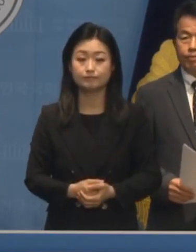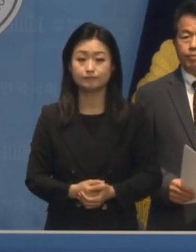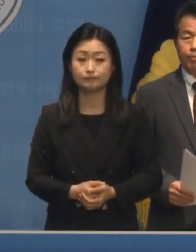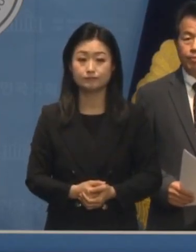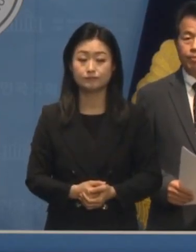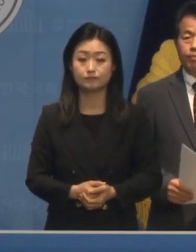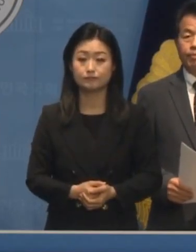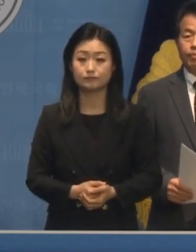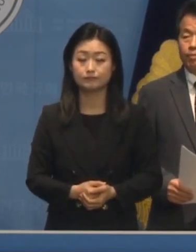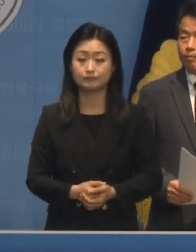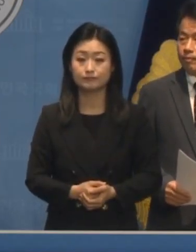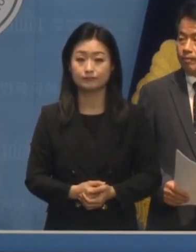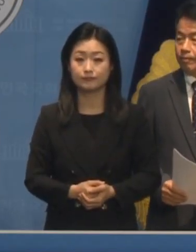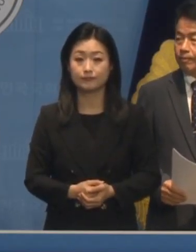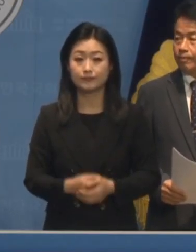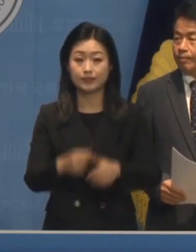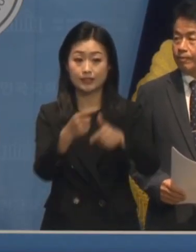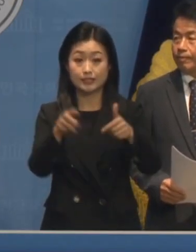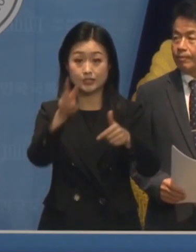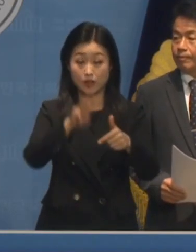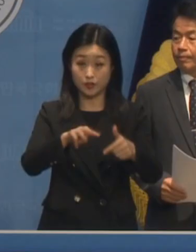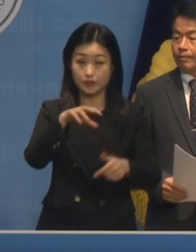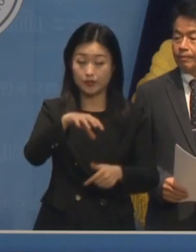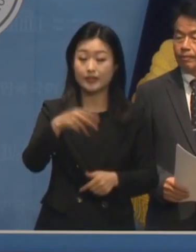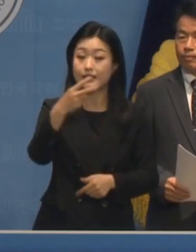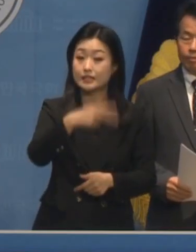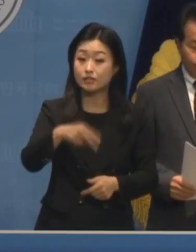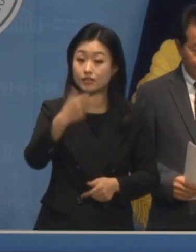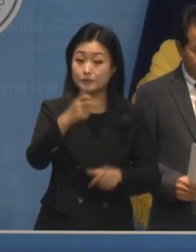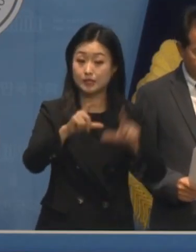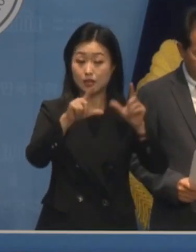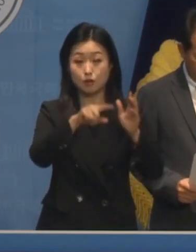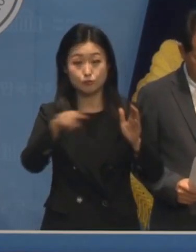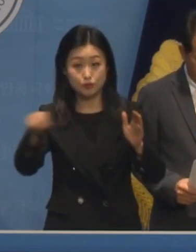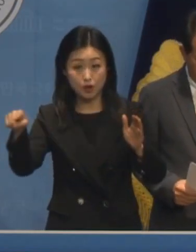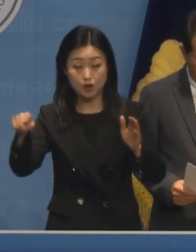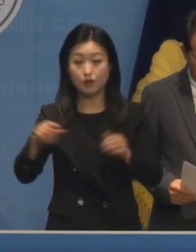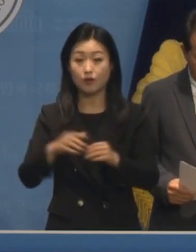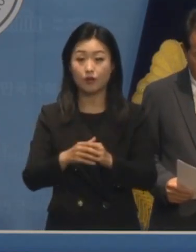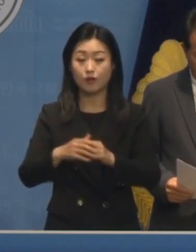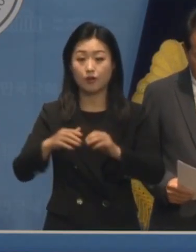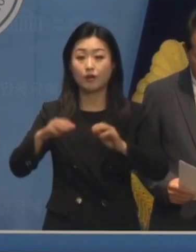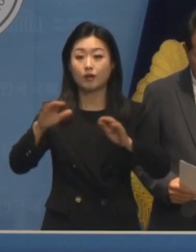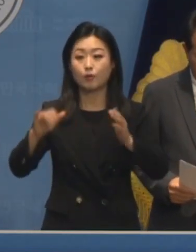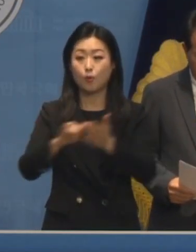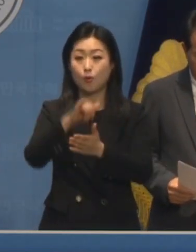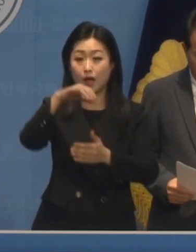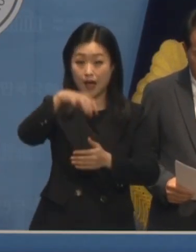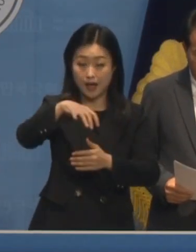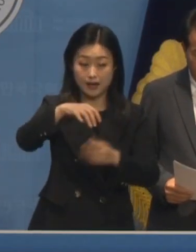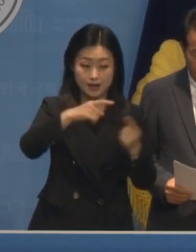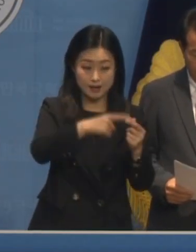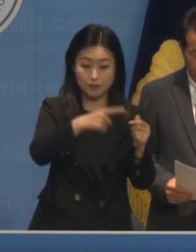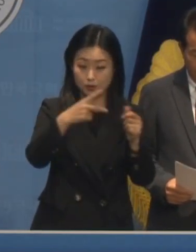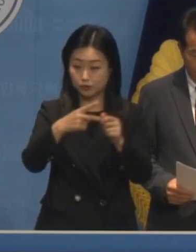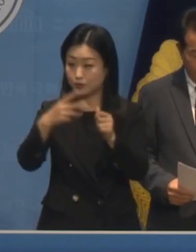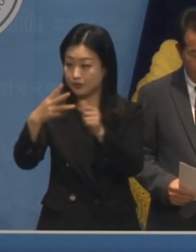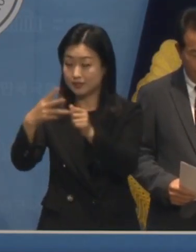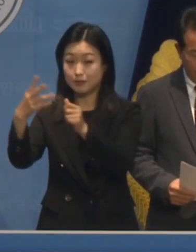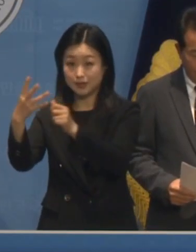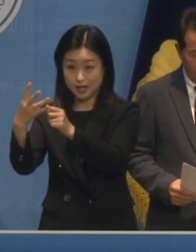하겠습니다 공사는 2017년부터 시작된 인천공항 4단계 건설 사업이 완료되는